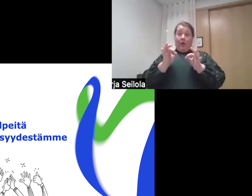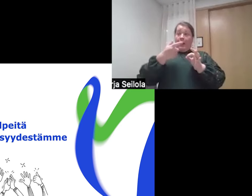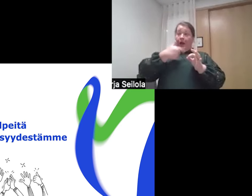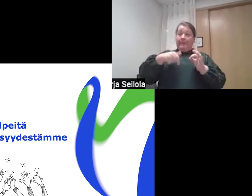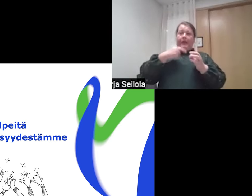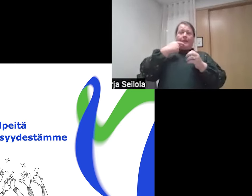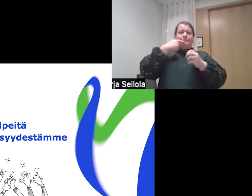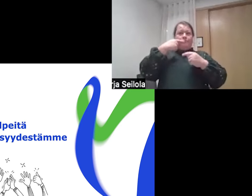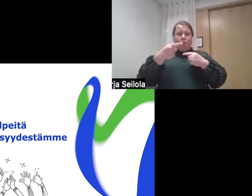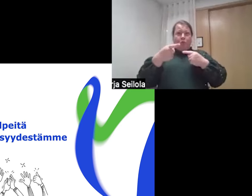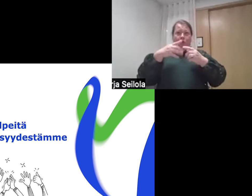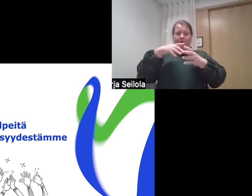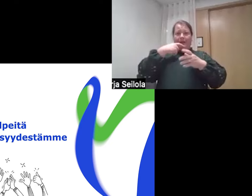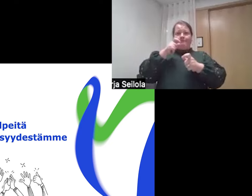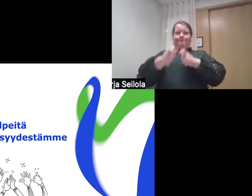yhteistyötä.